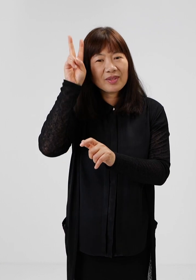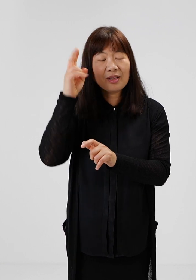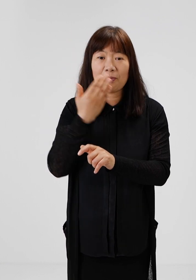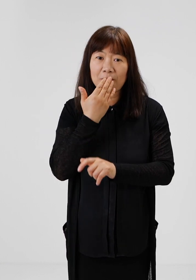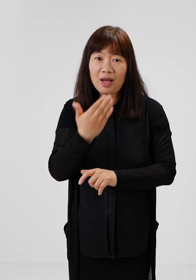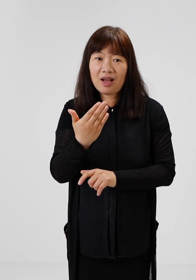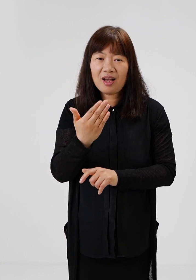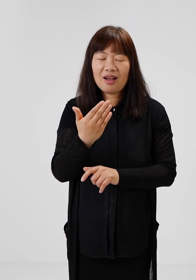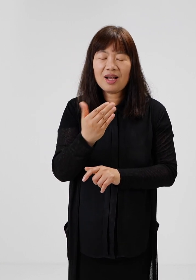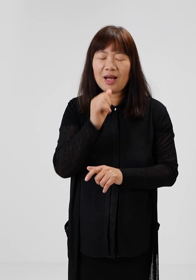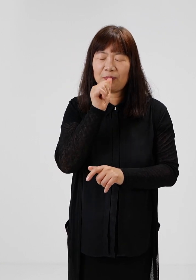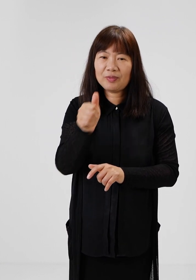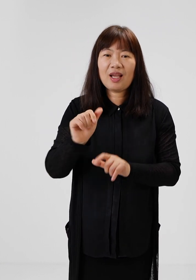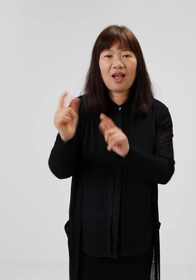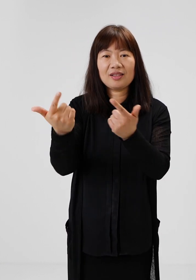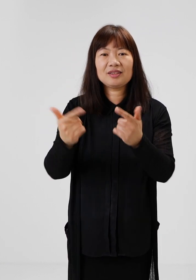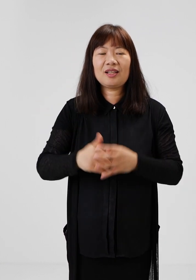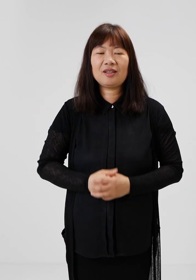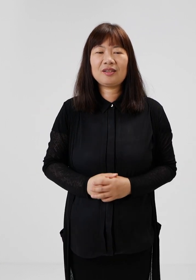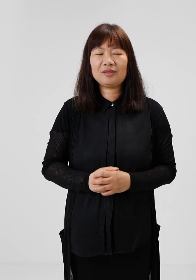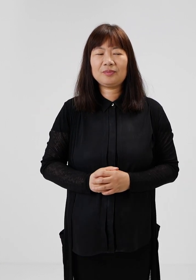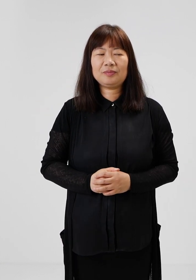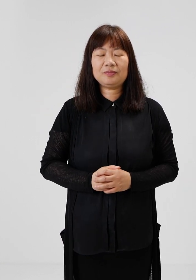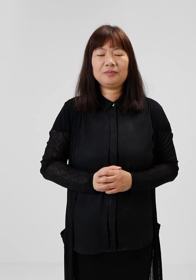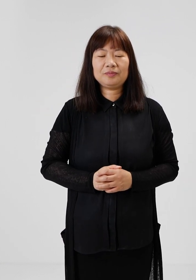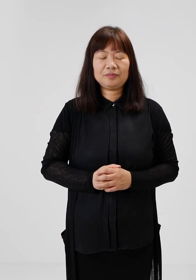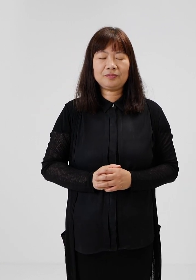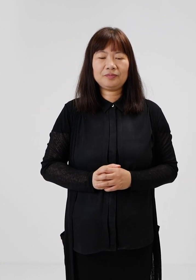됐나요? 절대 그렇지 않아요.